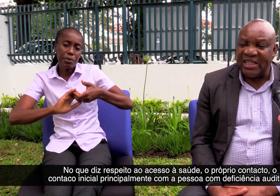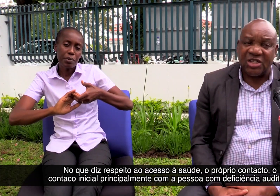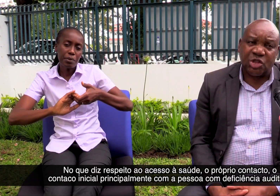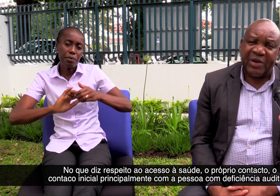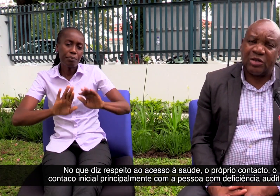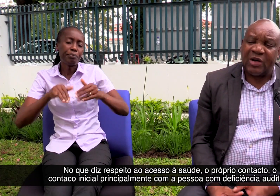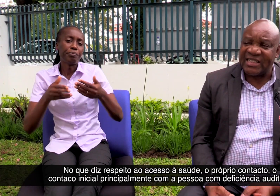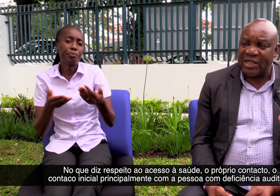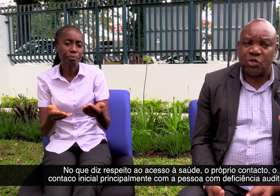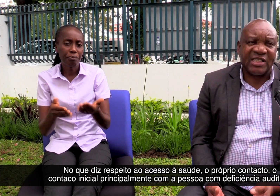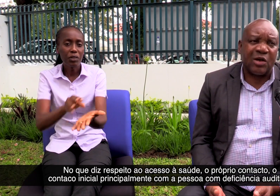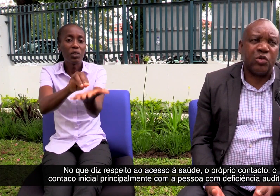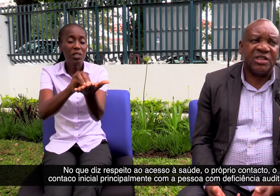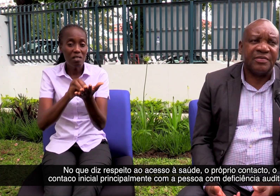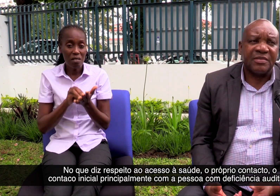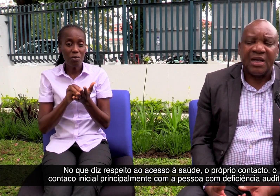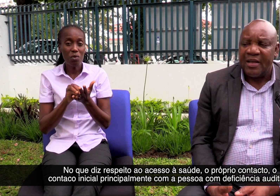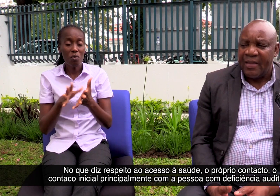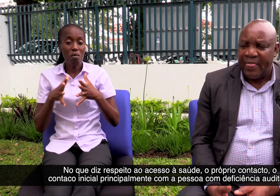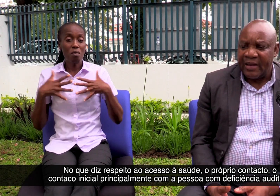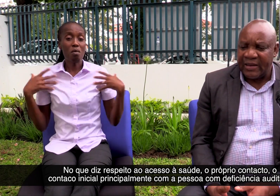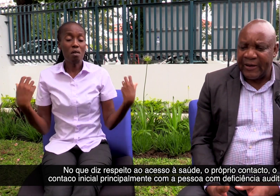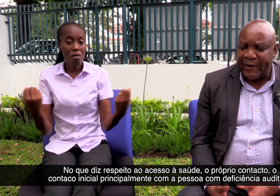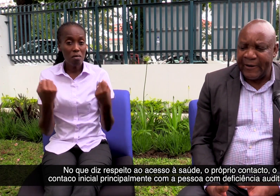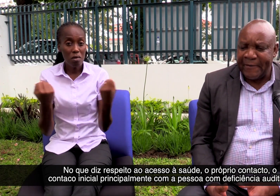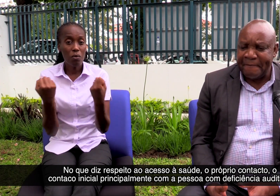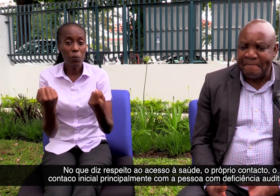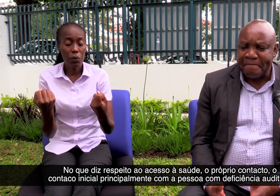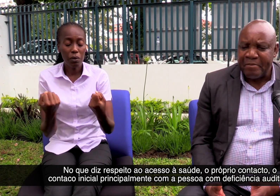No que diz respeito ao acesso à saúde,